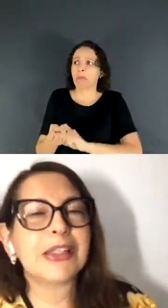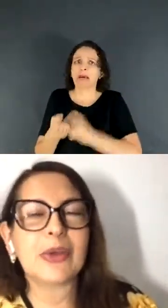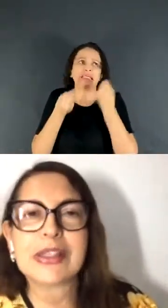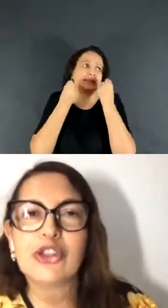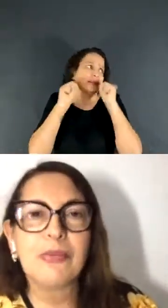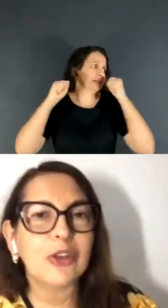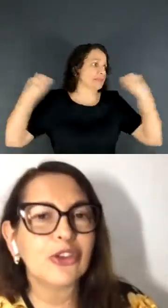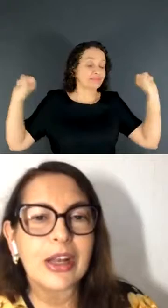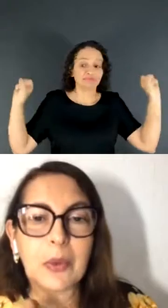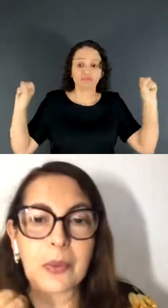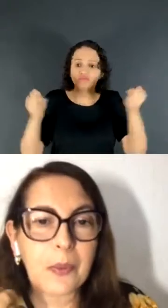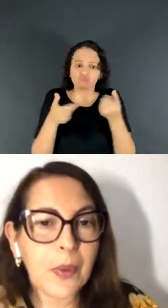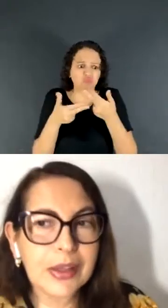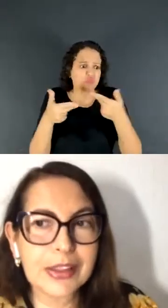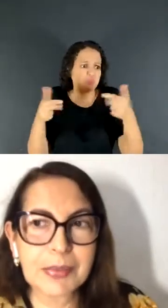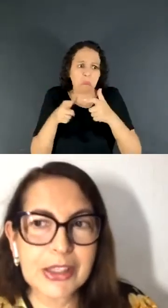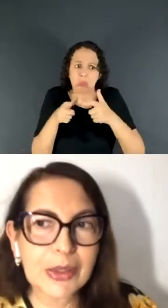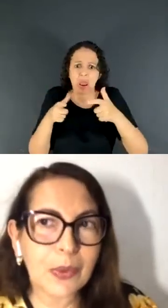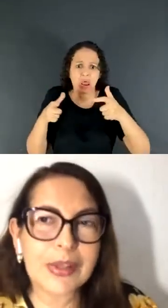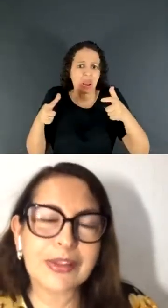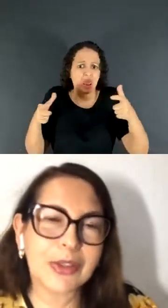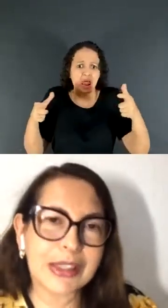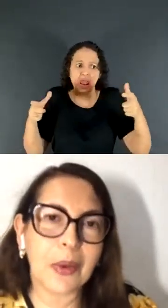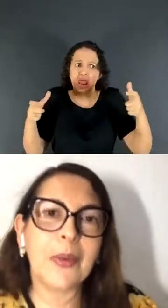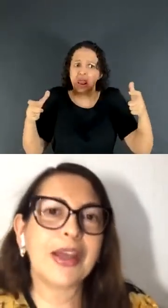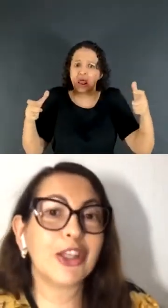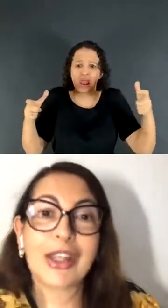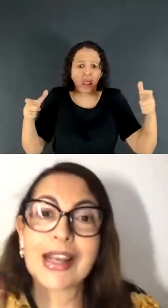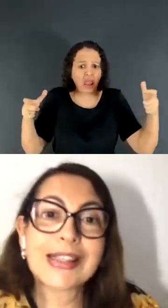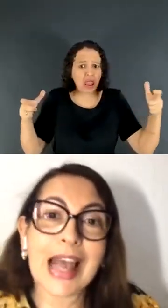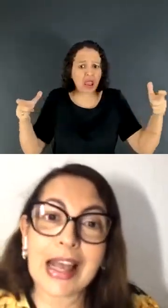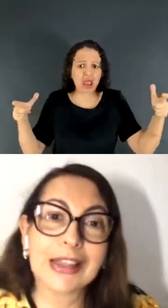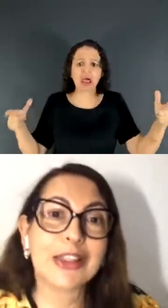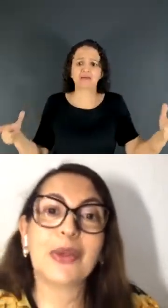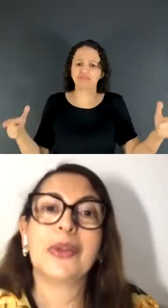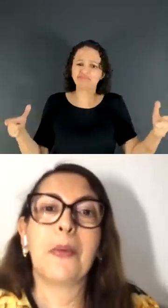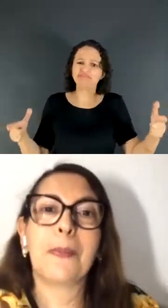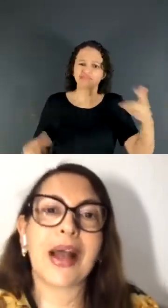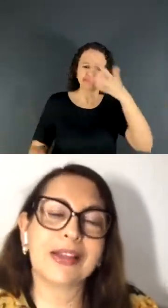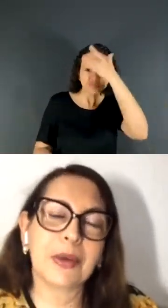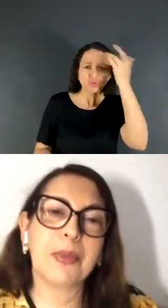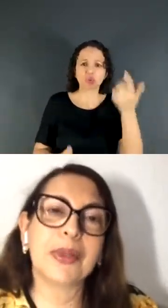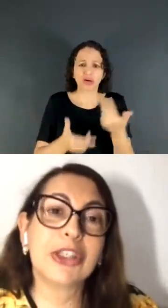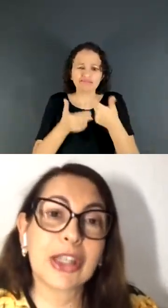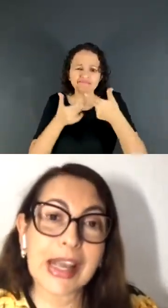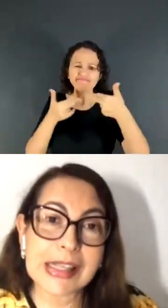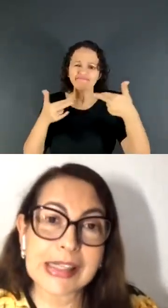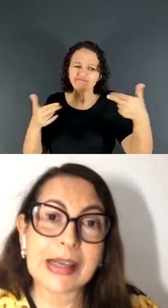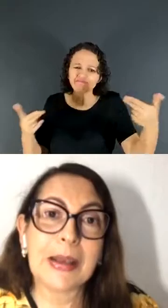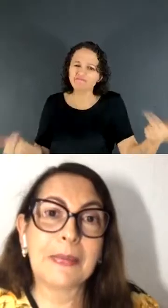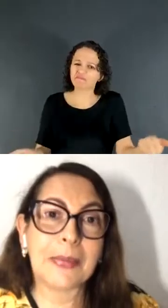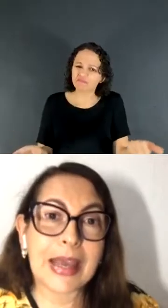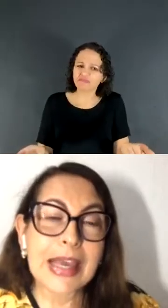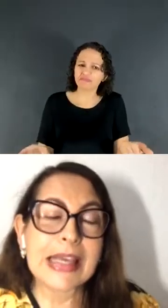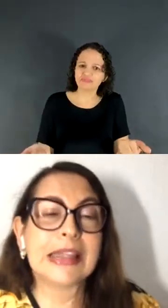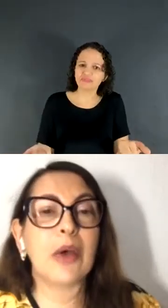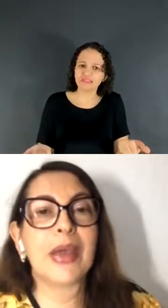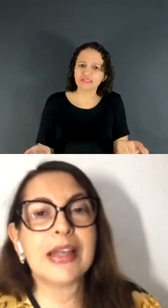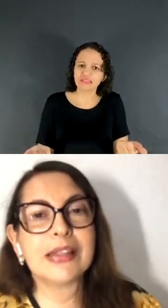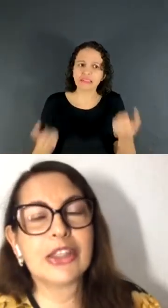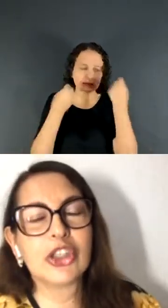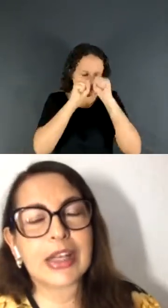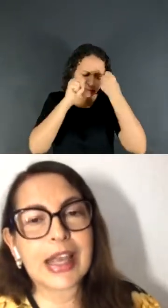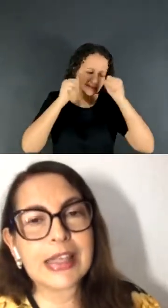as pessoas, assim, de modo geral, quantas pessoas não são estressadas ou não passam por estresse, né?